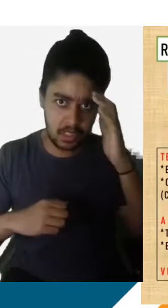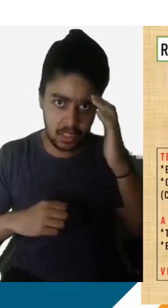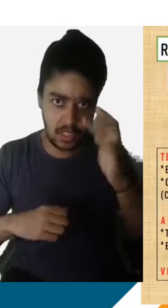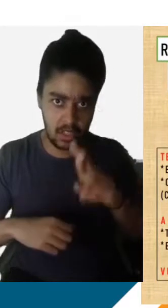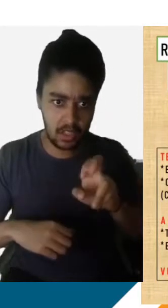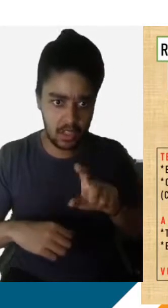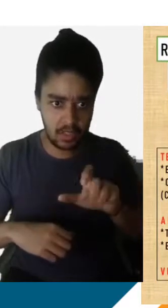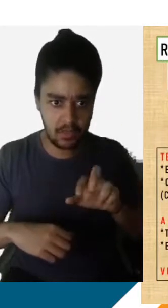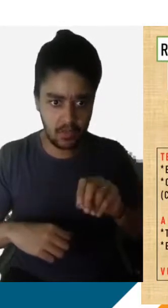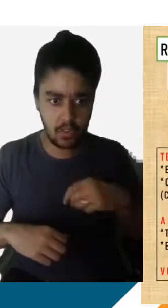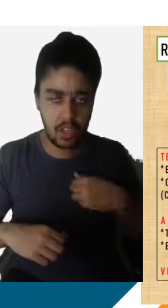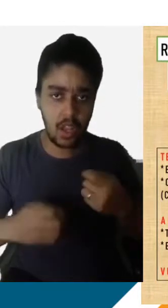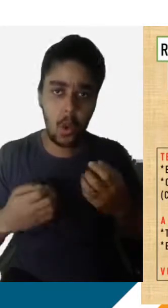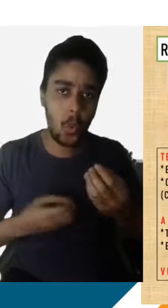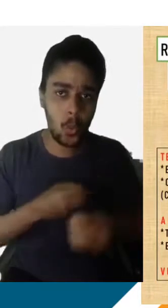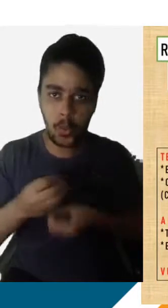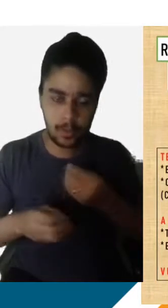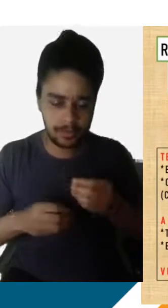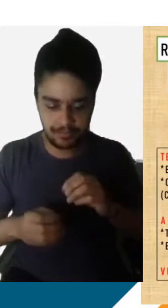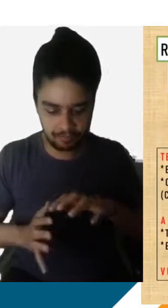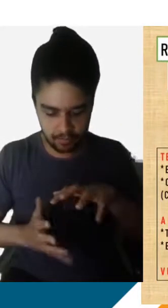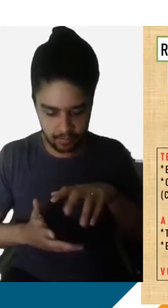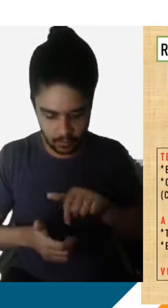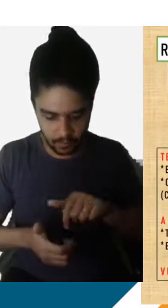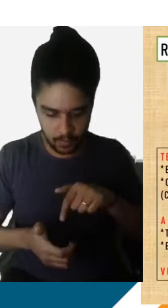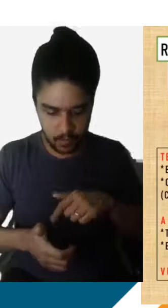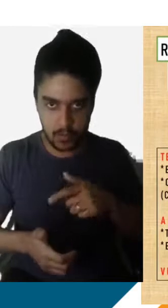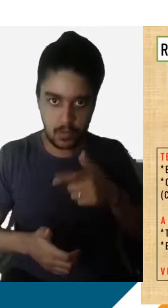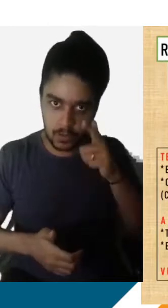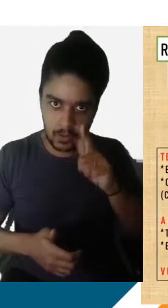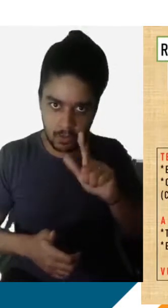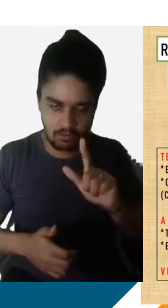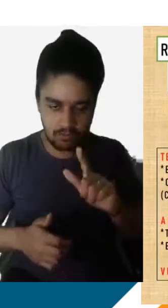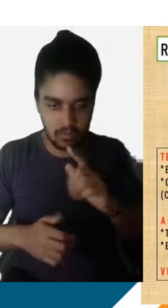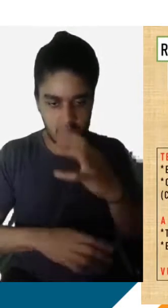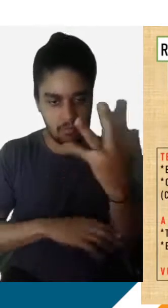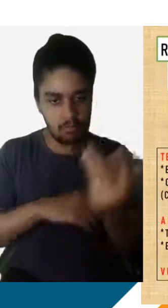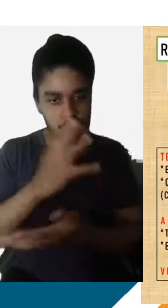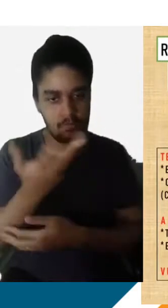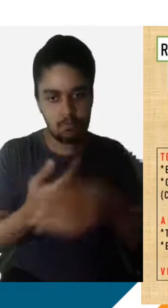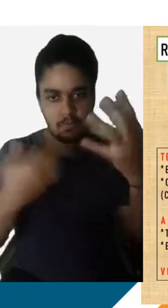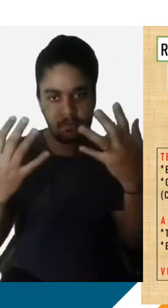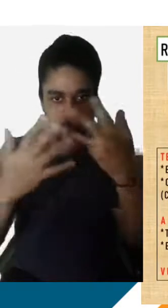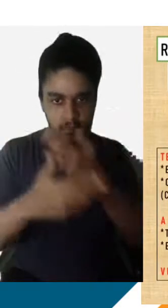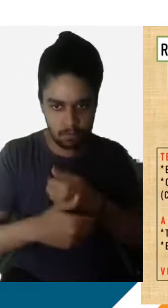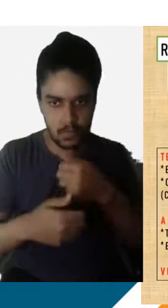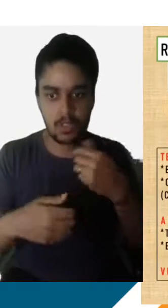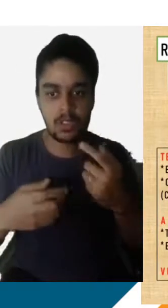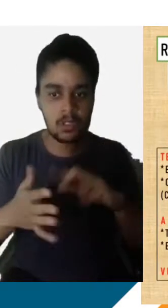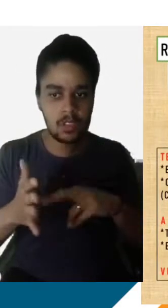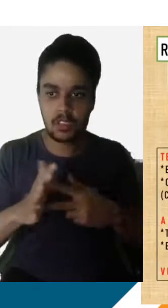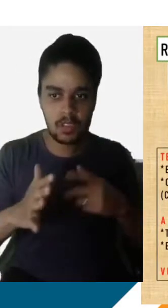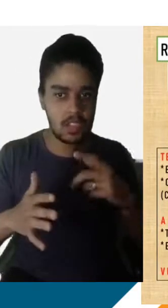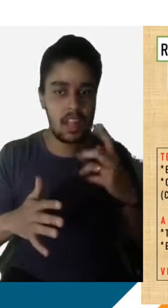relevo como as formas da superfície terrestre que constituem uma determinada paisagem. O que isso quer dizer? Quer dizer